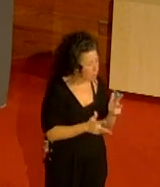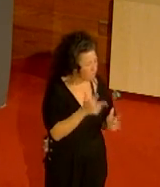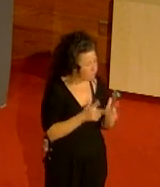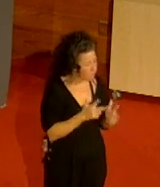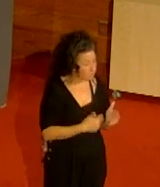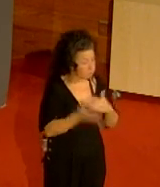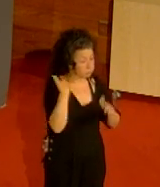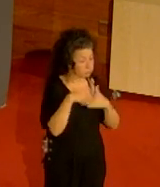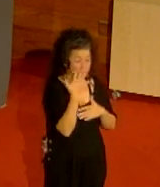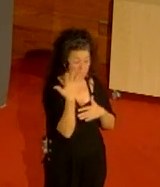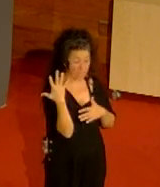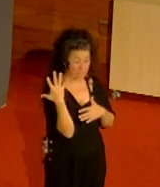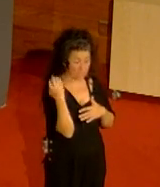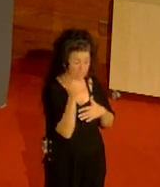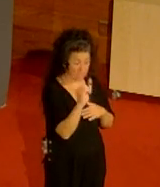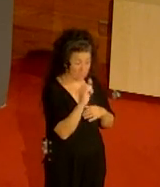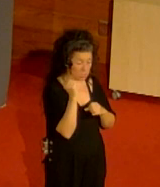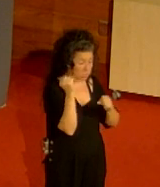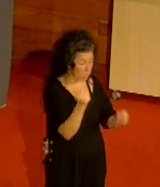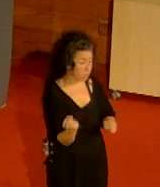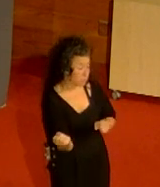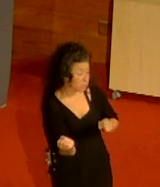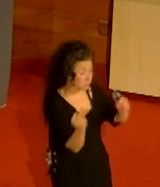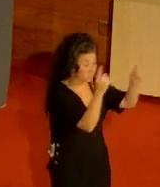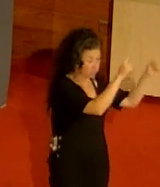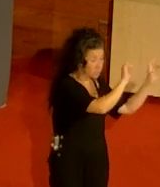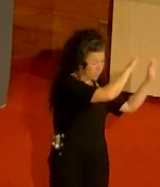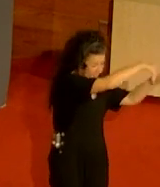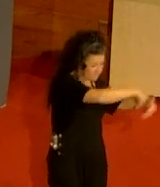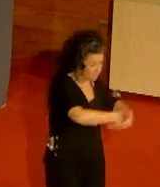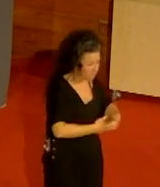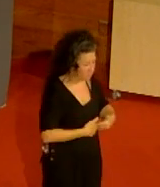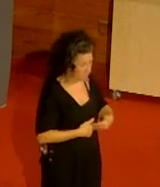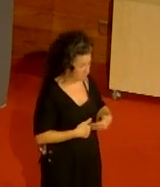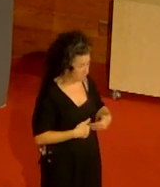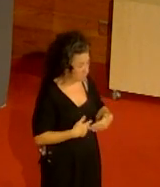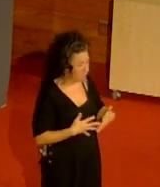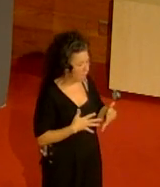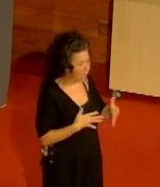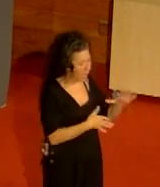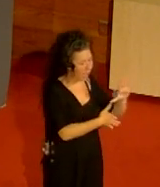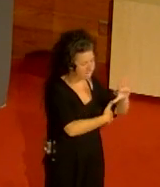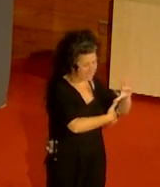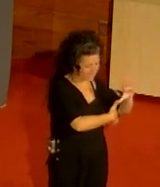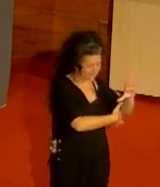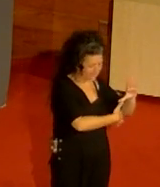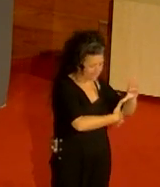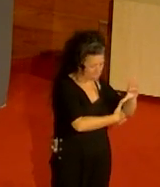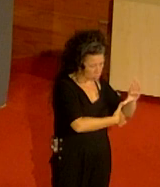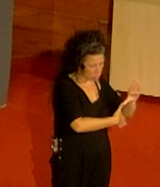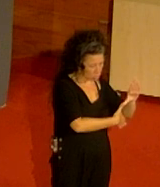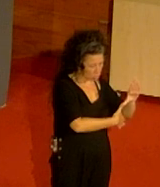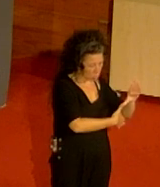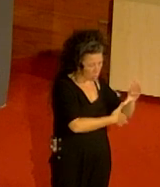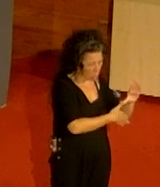allí y volviendo para que la gente que está aquí, los americanos, ¿no? O los indianos, quiero decir, esos procesos de ida y